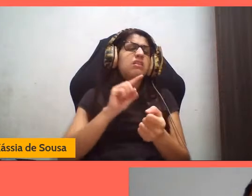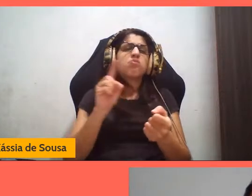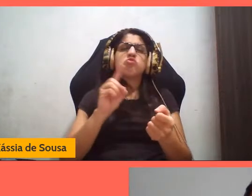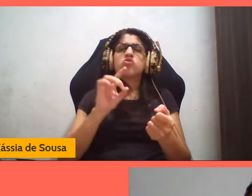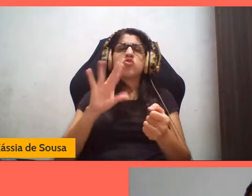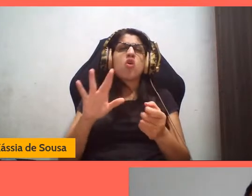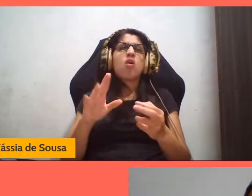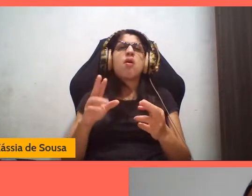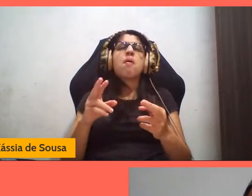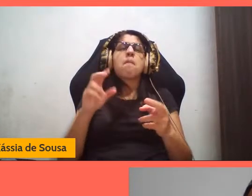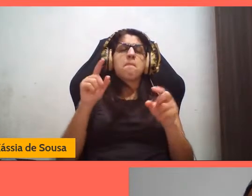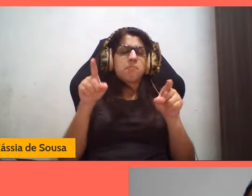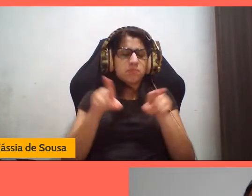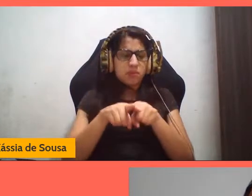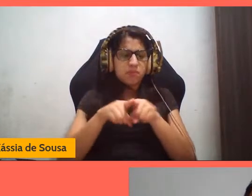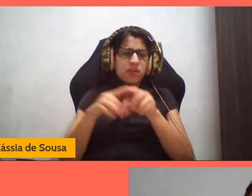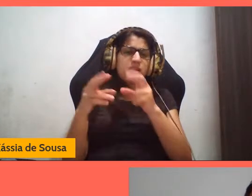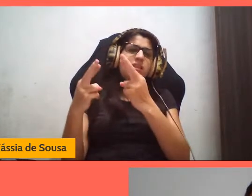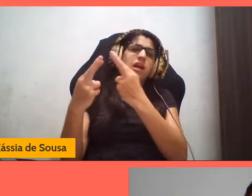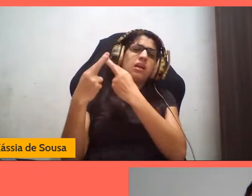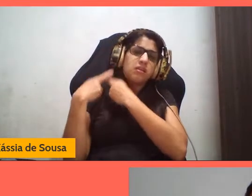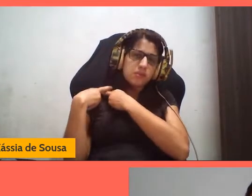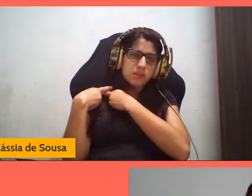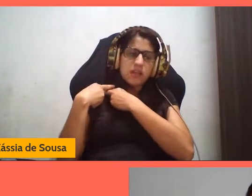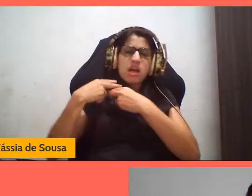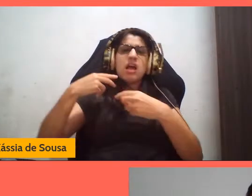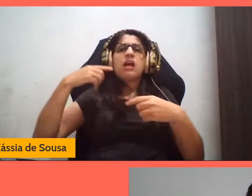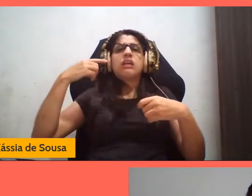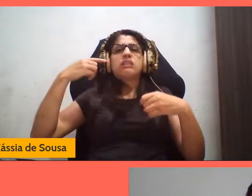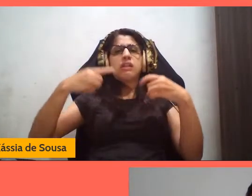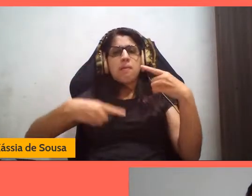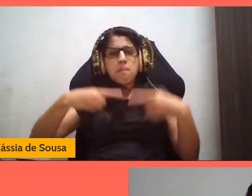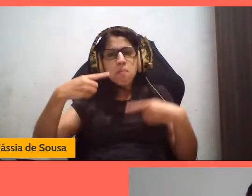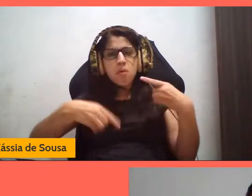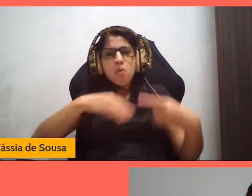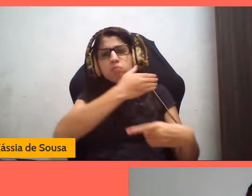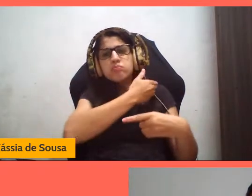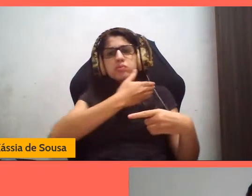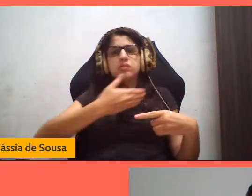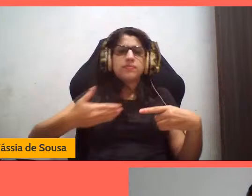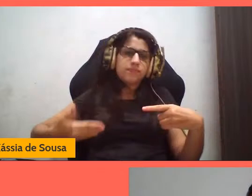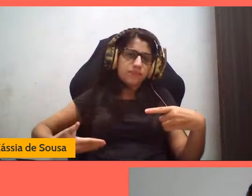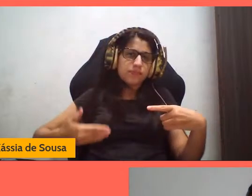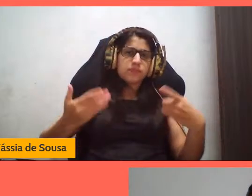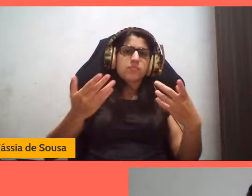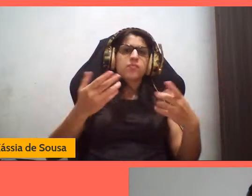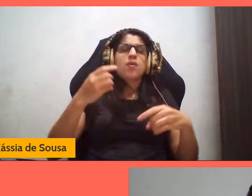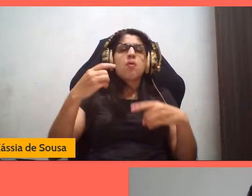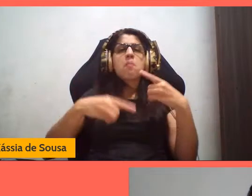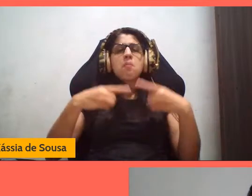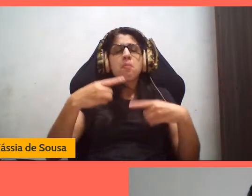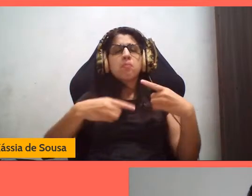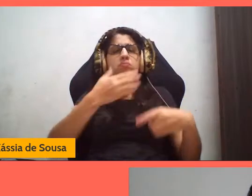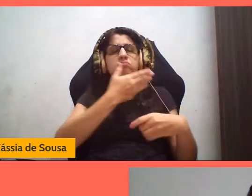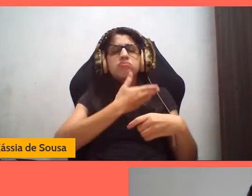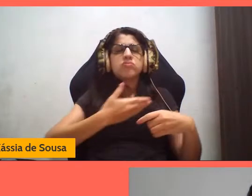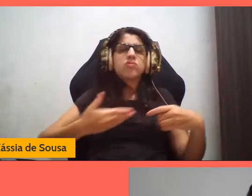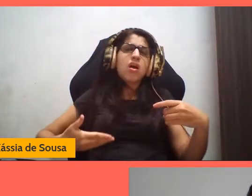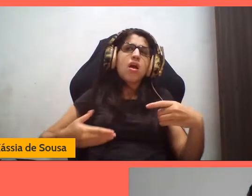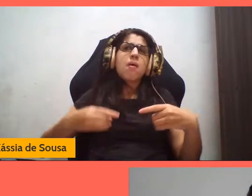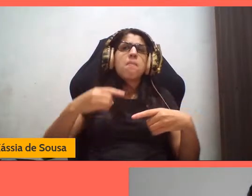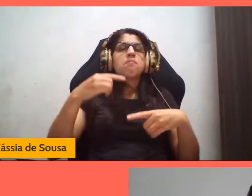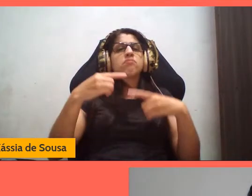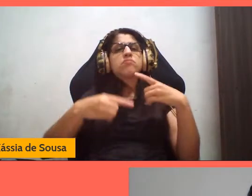no trato político, né? Na questão da Covid como política pública, como política que possa garantir a